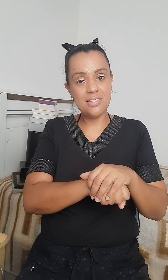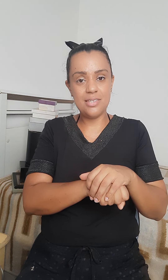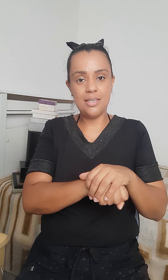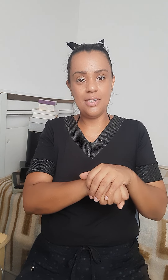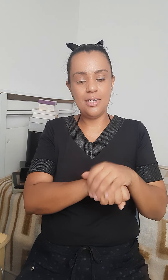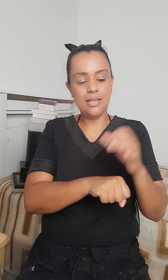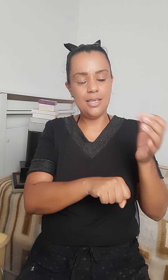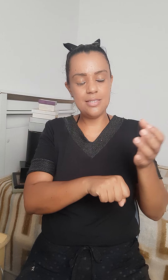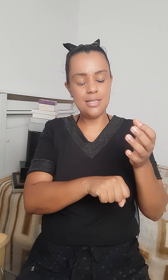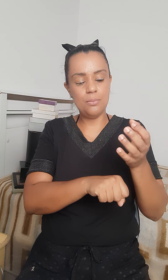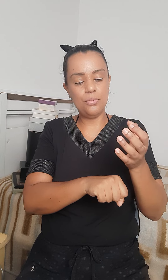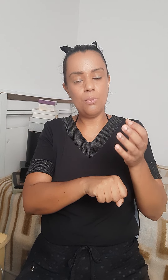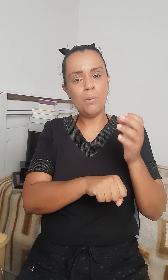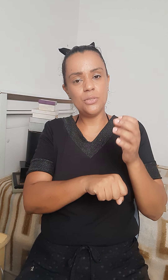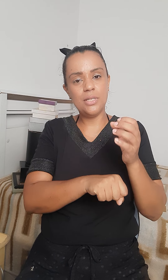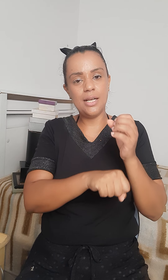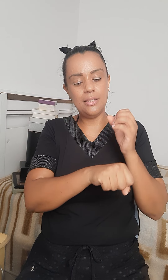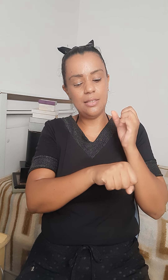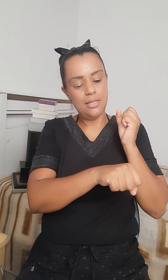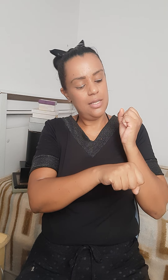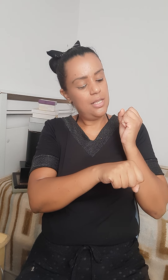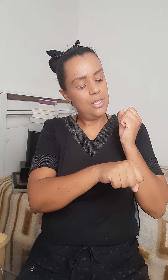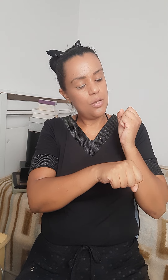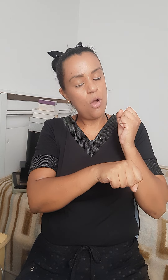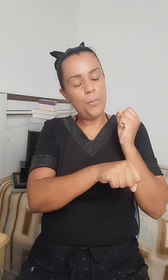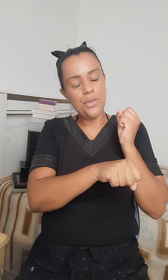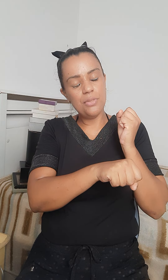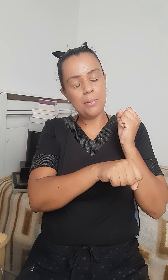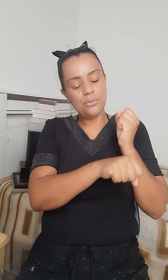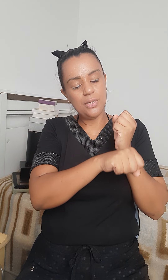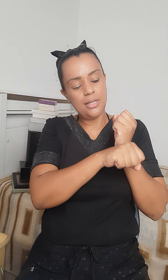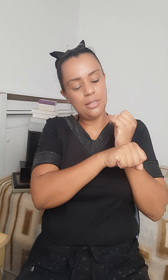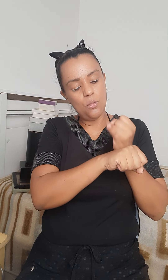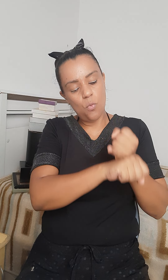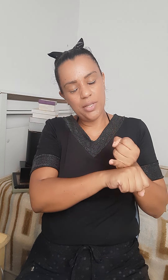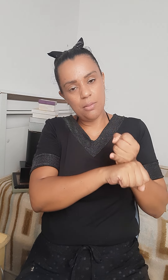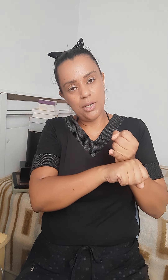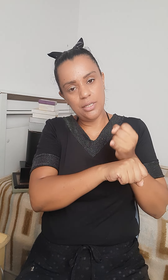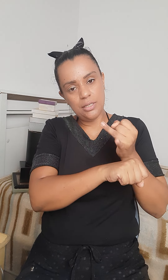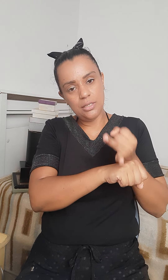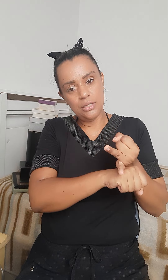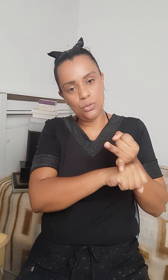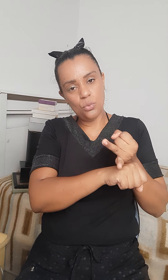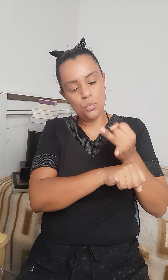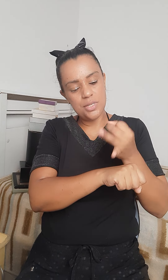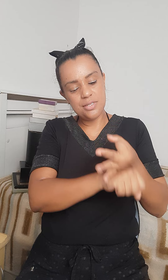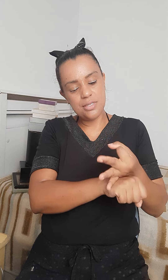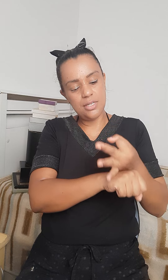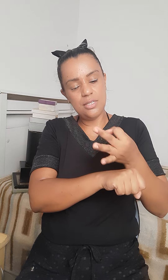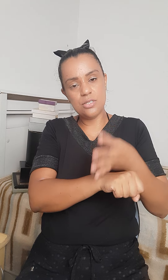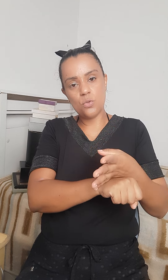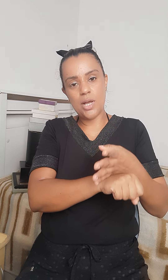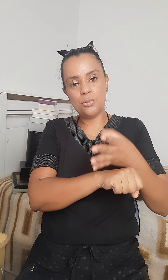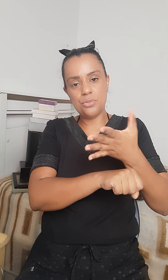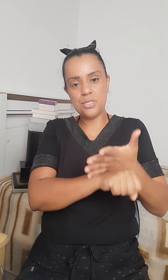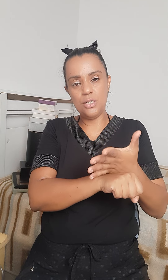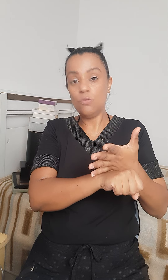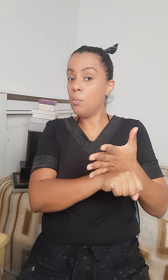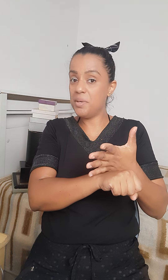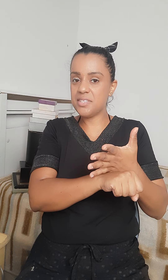esquecer? Exemplo, madrugada. Qual o período da madrugada? 1 da manhã, 2, 3, 4, 5. Vamos pensar